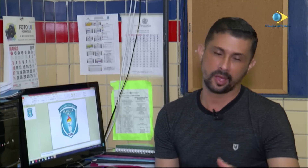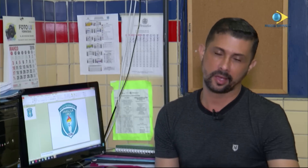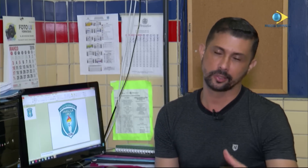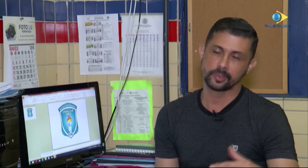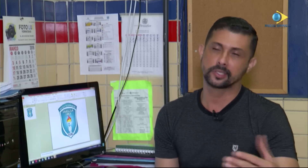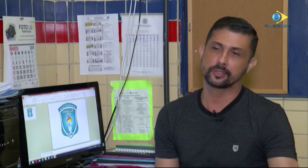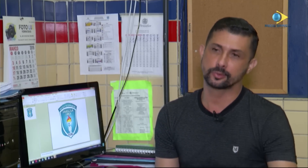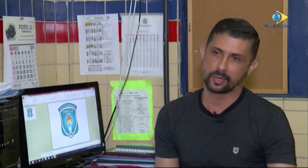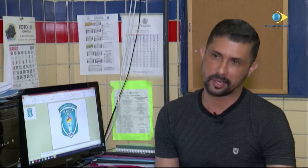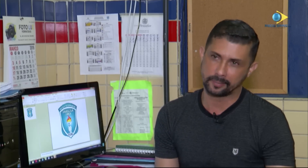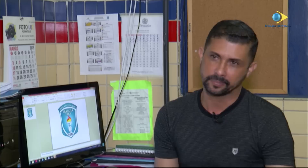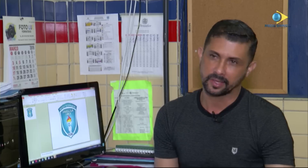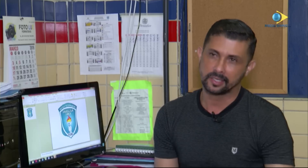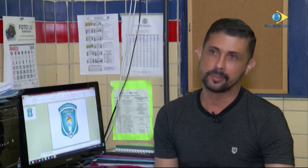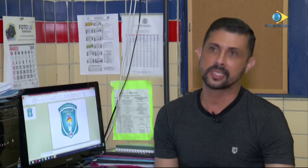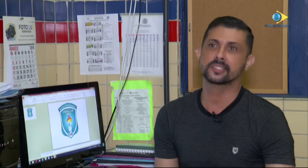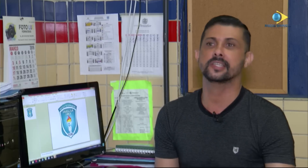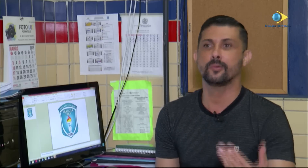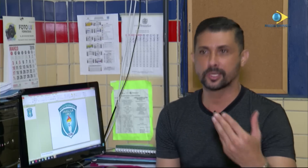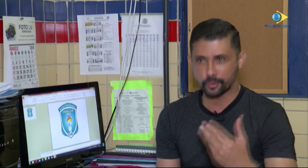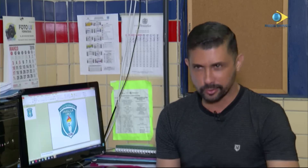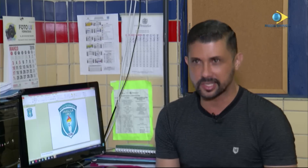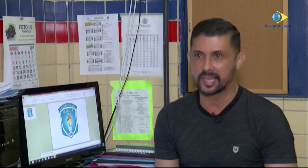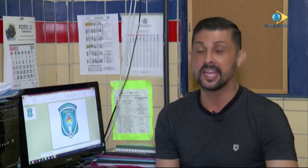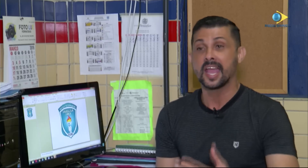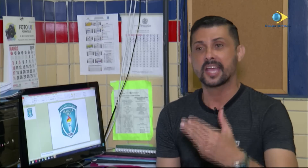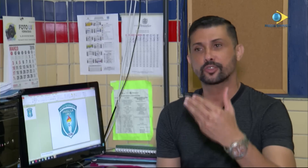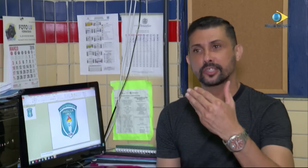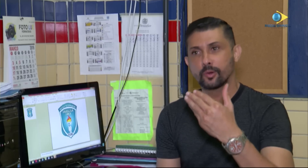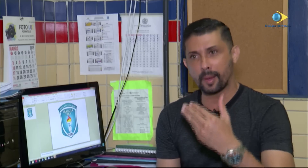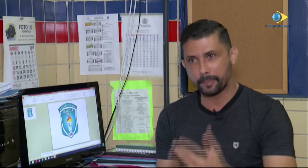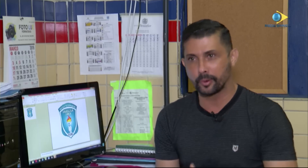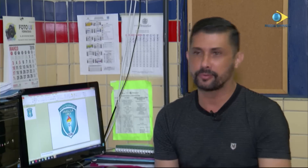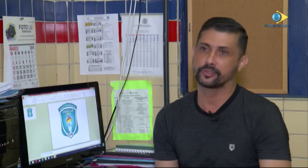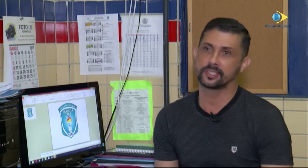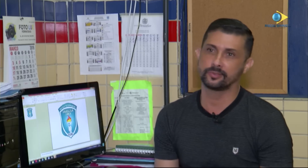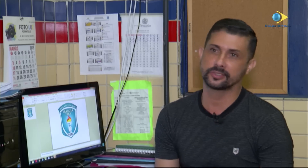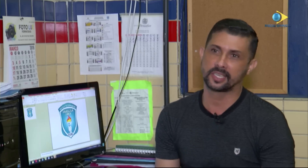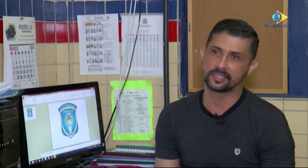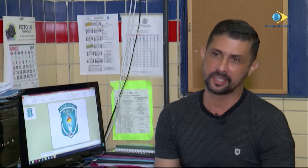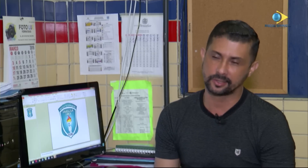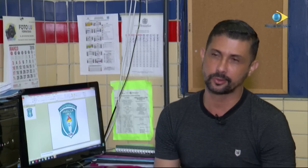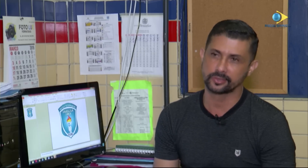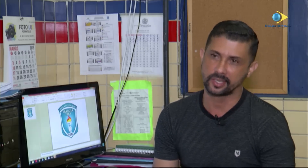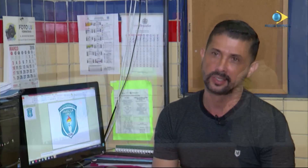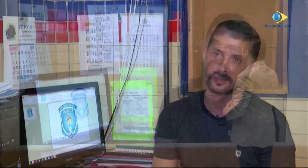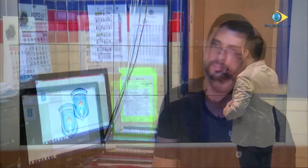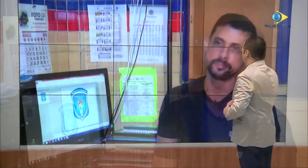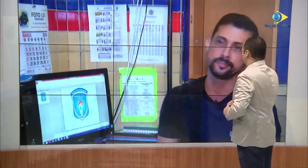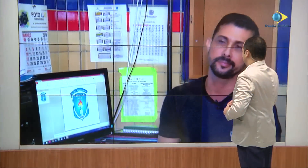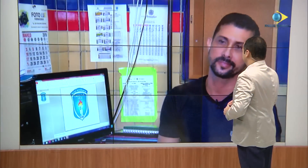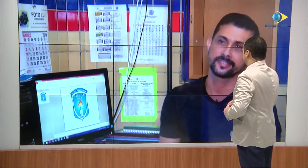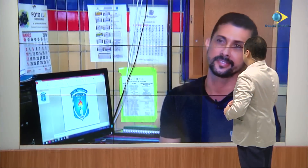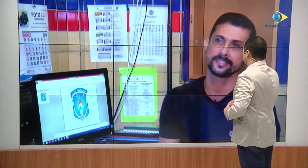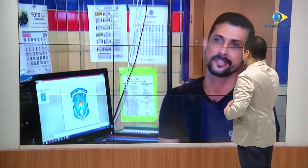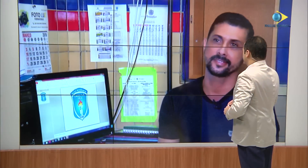respeitando a sua limitação, mas consegue. É só ter o apoio e força de vontade que eles conseguem.